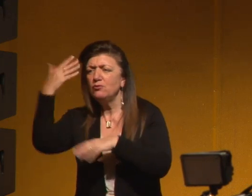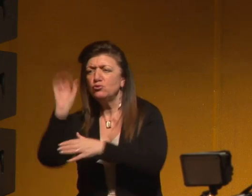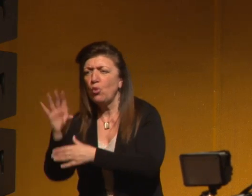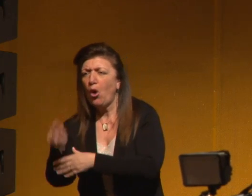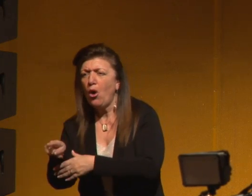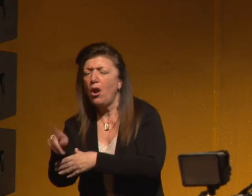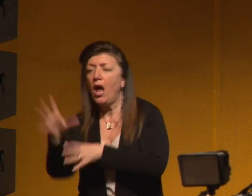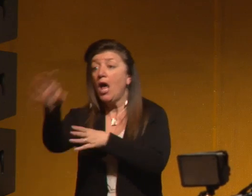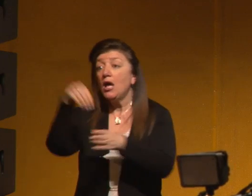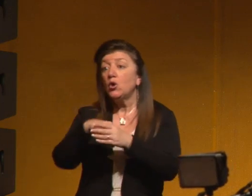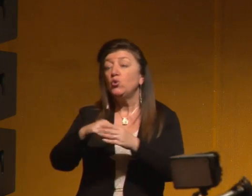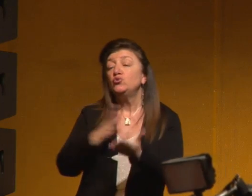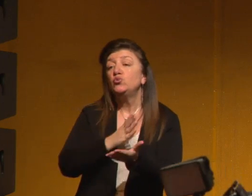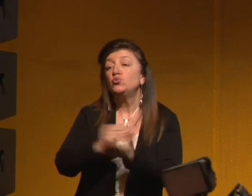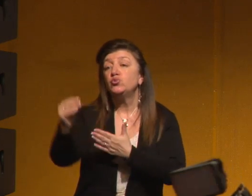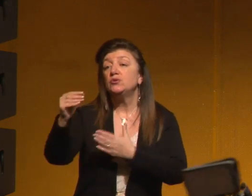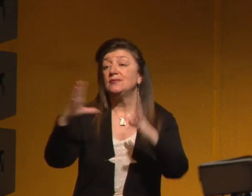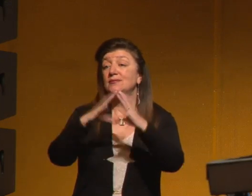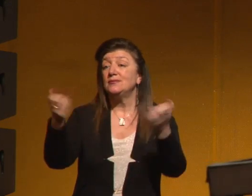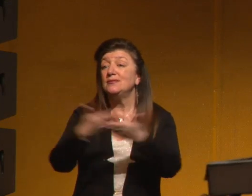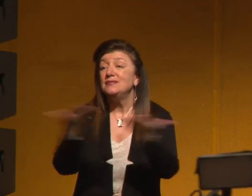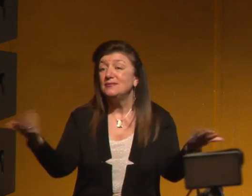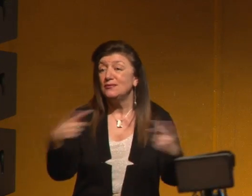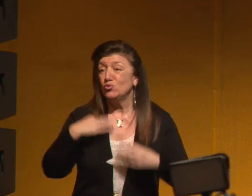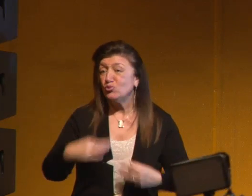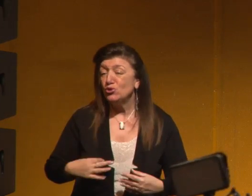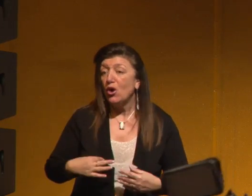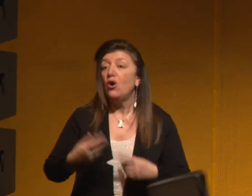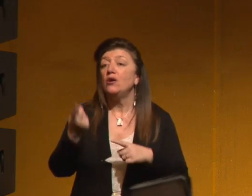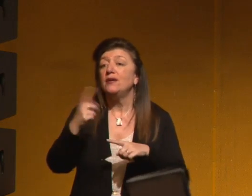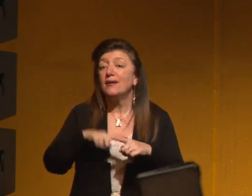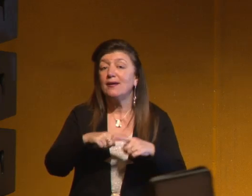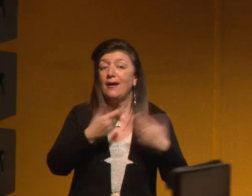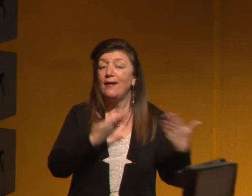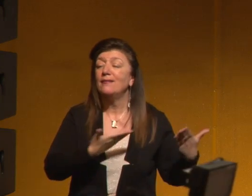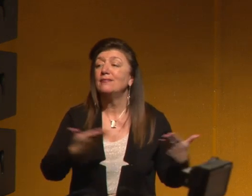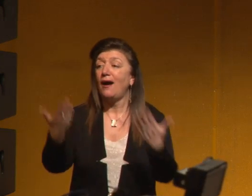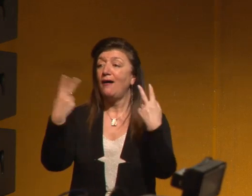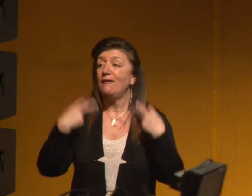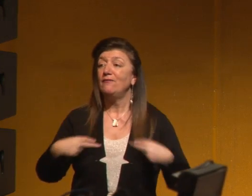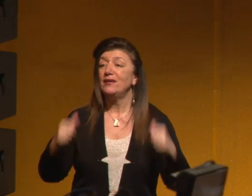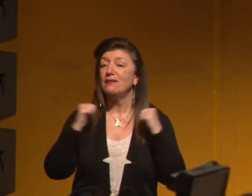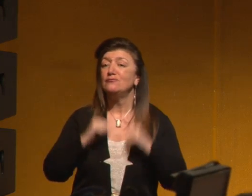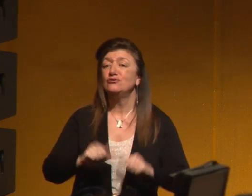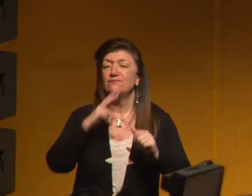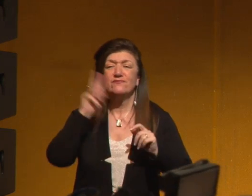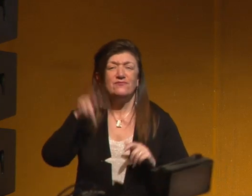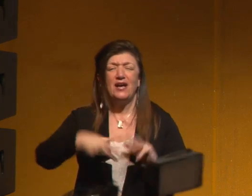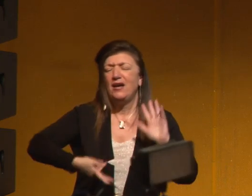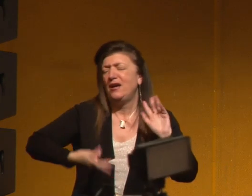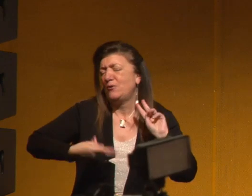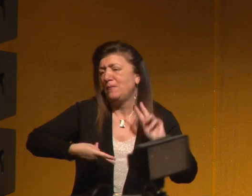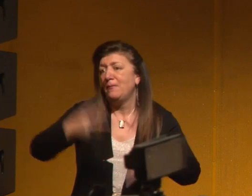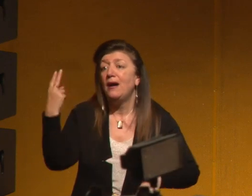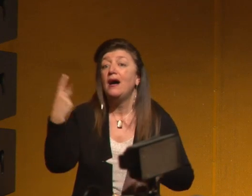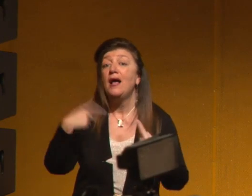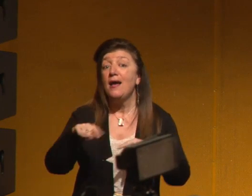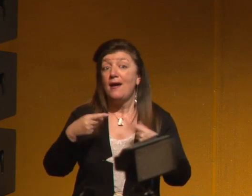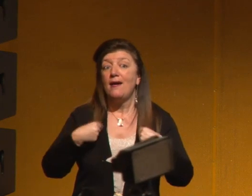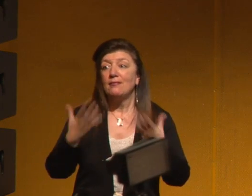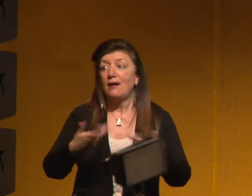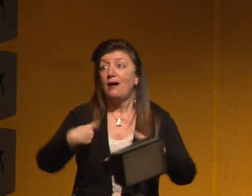istituzioni e quei luoghi votati alla vita civile perché questo credo possa portare davvero una nuova stagione al